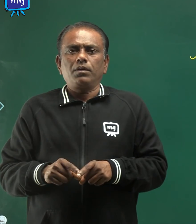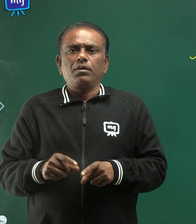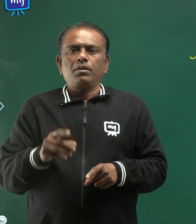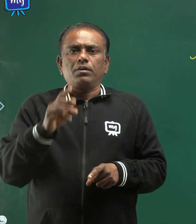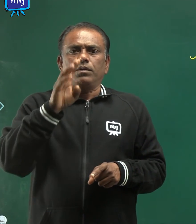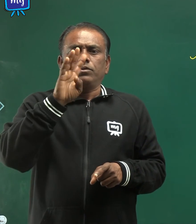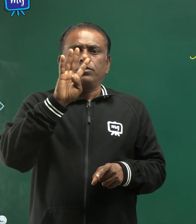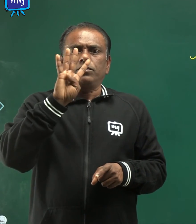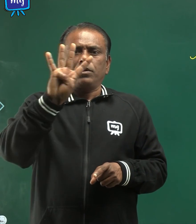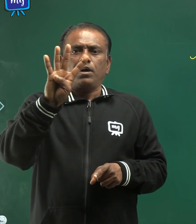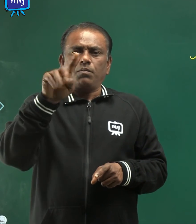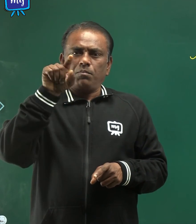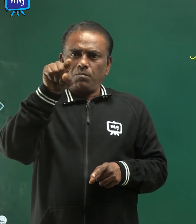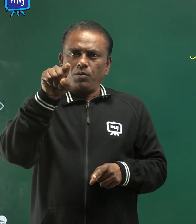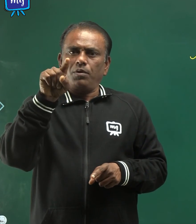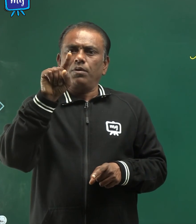4.5 सेमी,